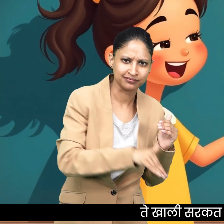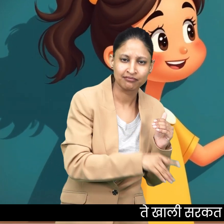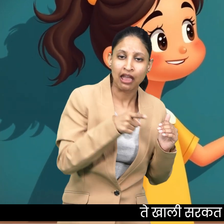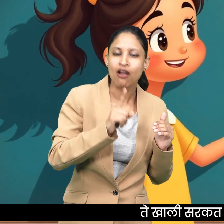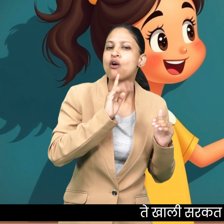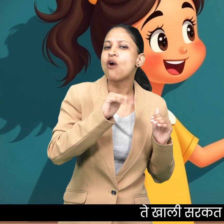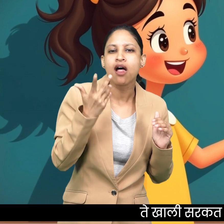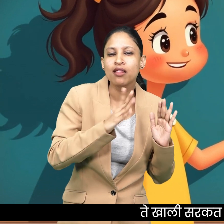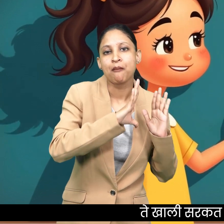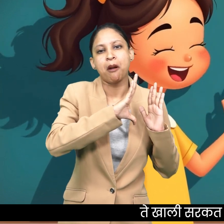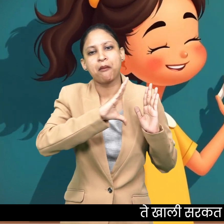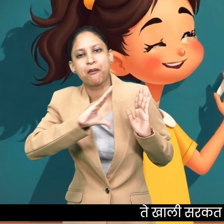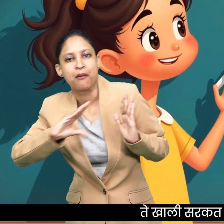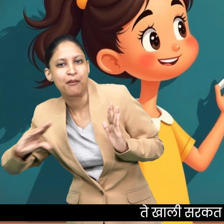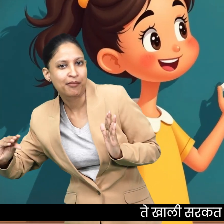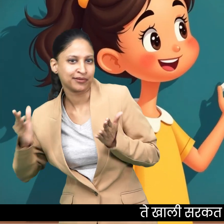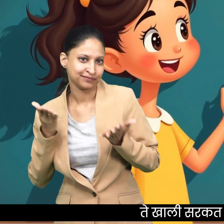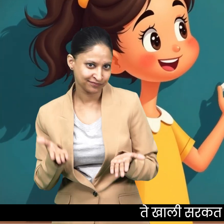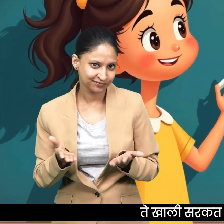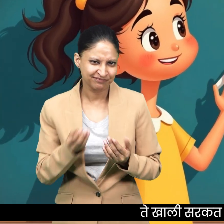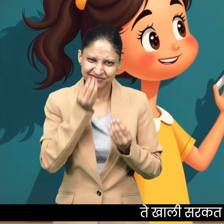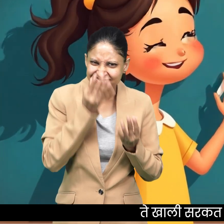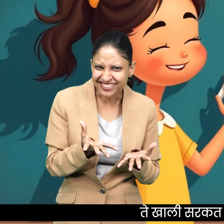ते खाली सरकत आहेत, तर ते उतरत आहेत.